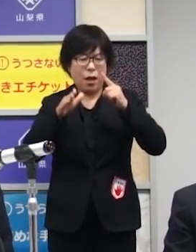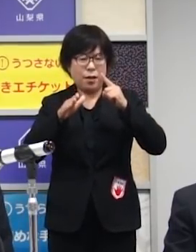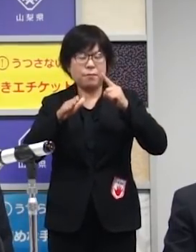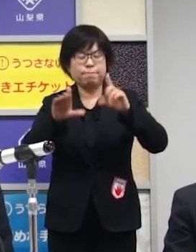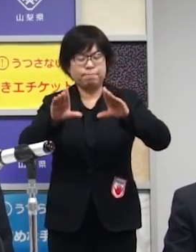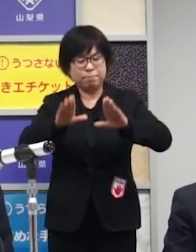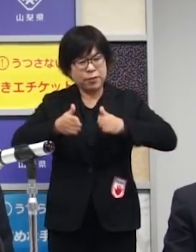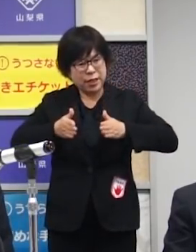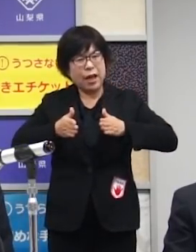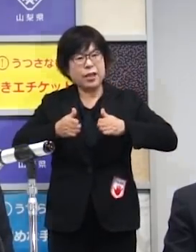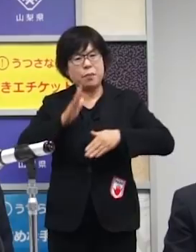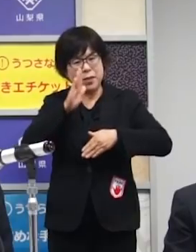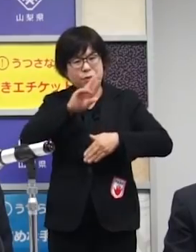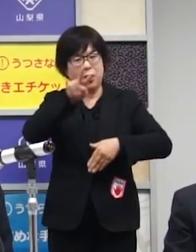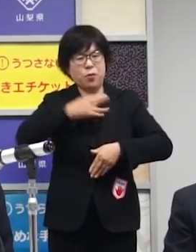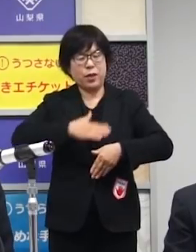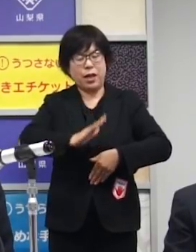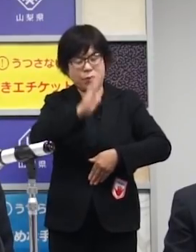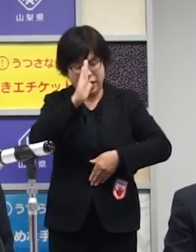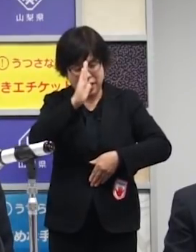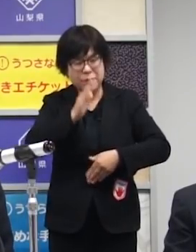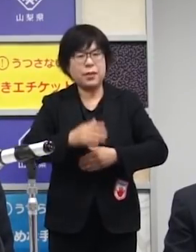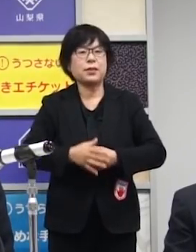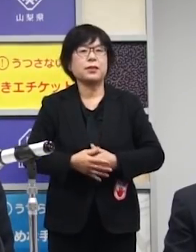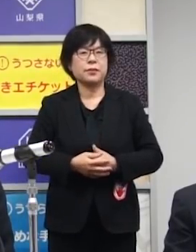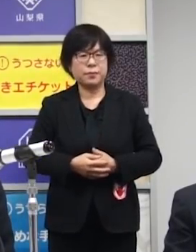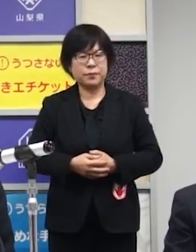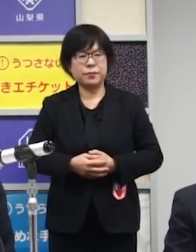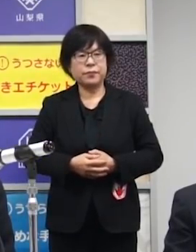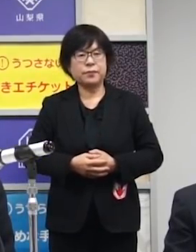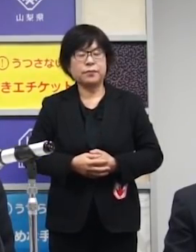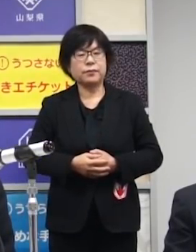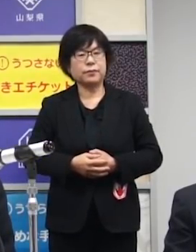何卒ご理解を賜りますようお願いします。